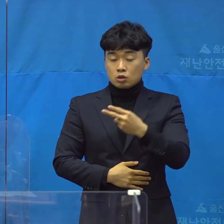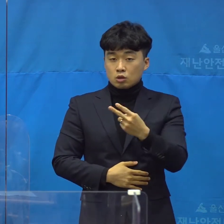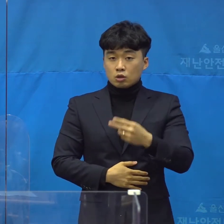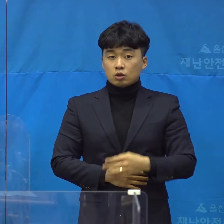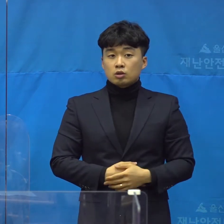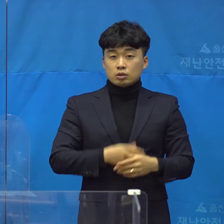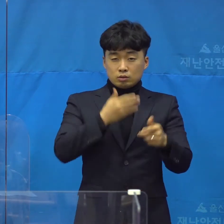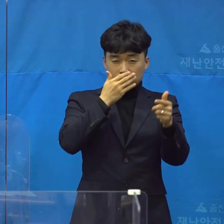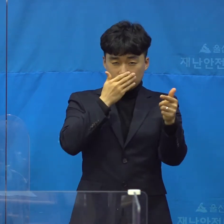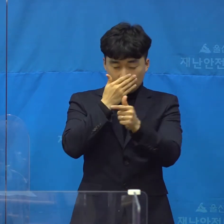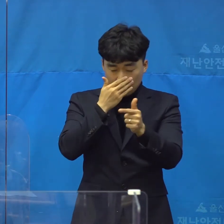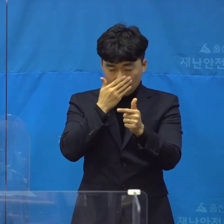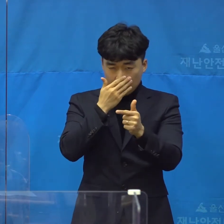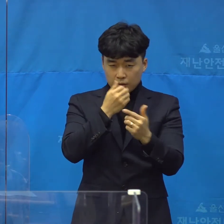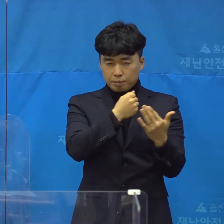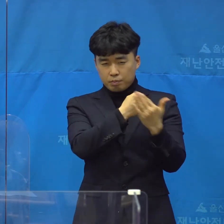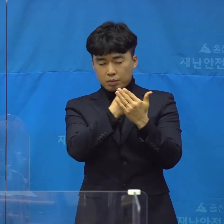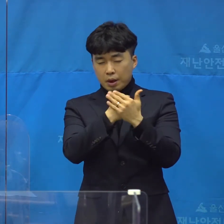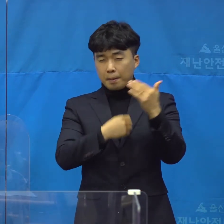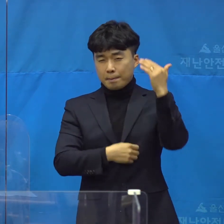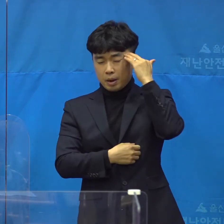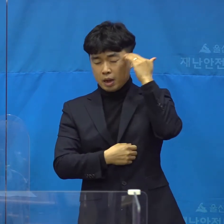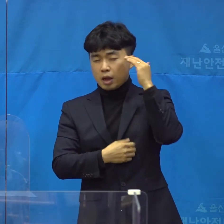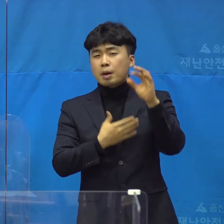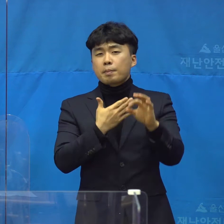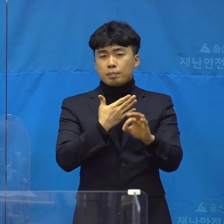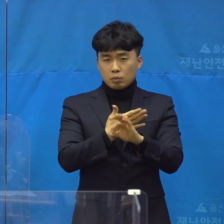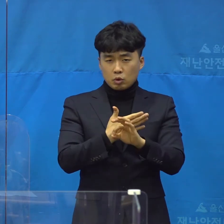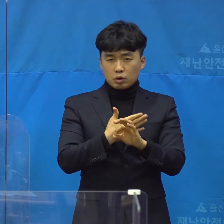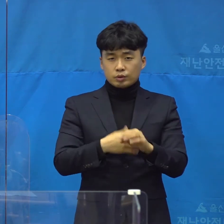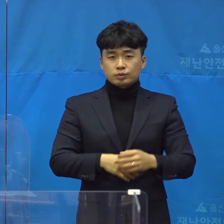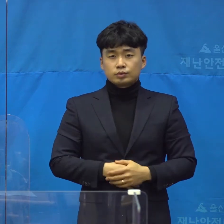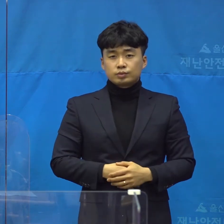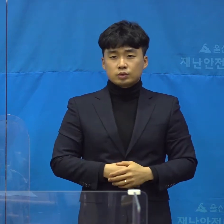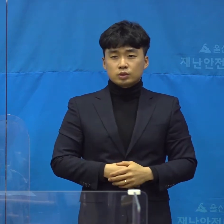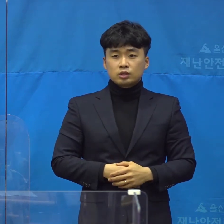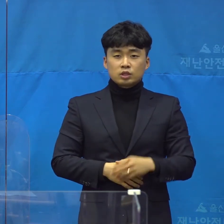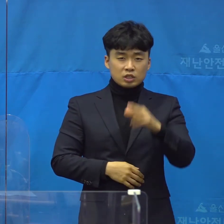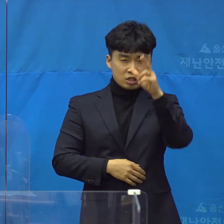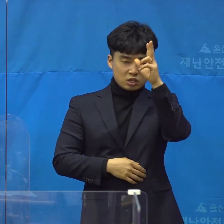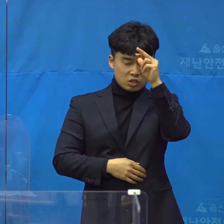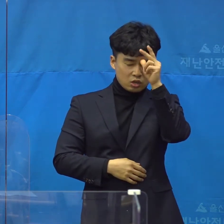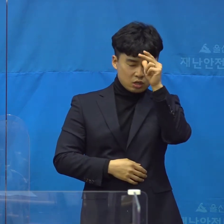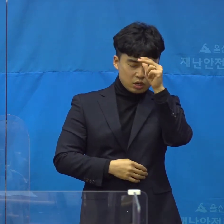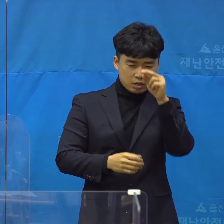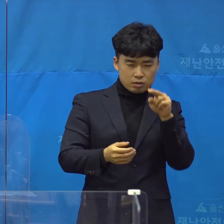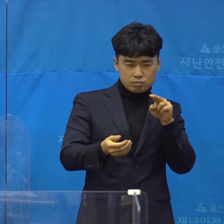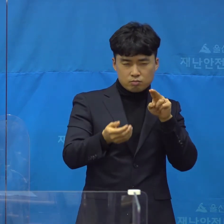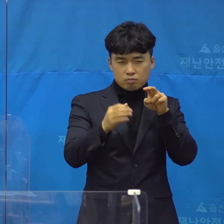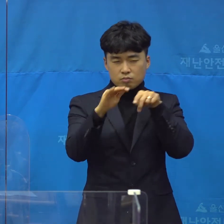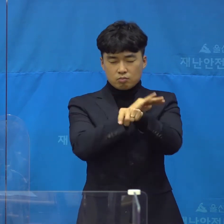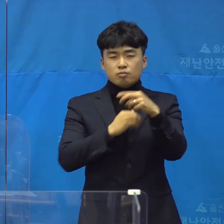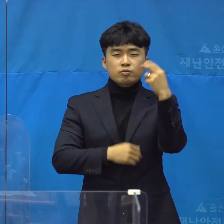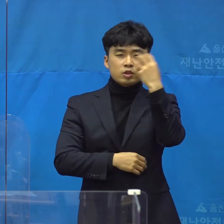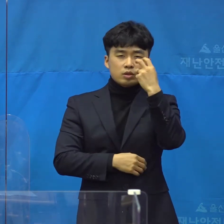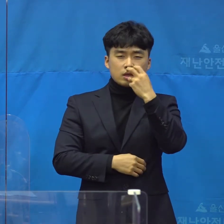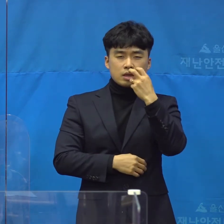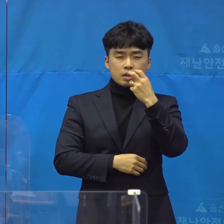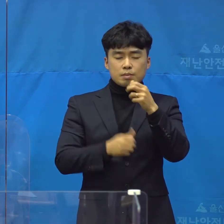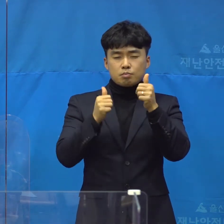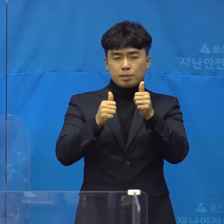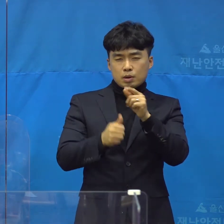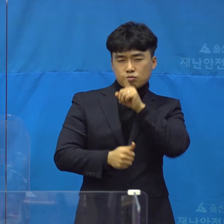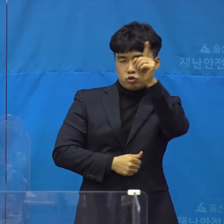방역과 역학조사에 협조하지 않거나 방해 행위에 대해서는 압수수색 등 강력한 사법조치를 함께 취해